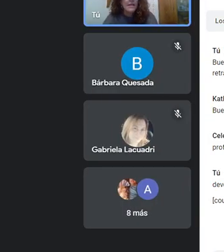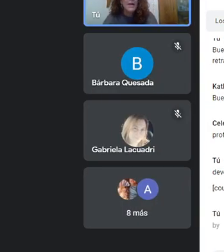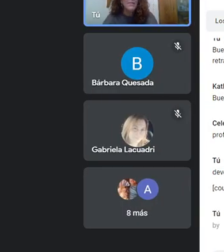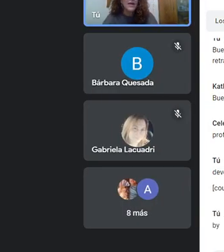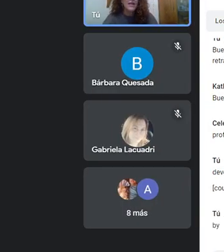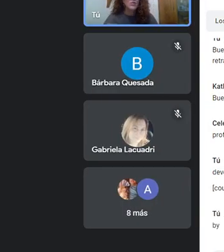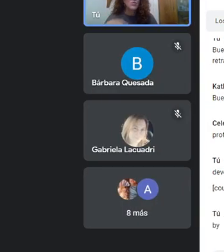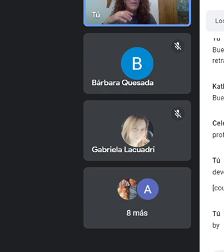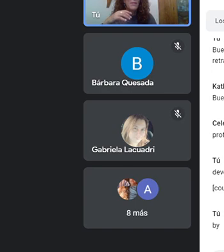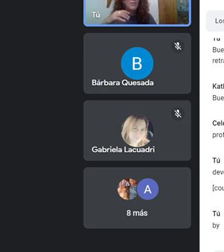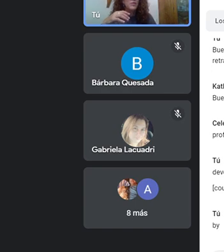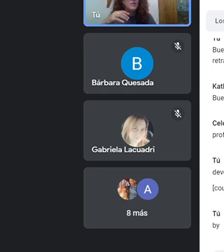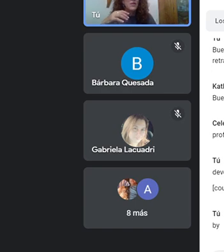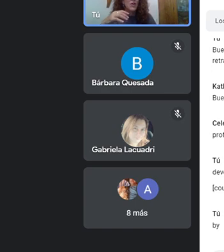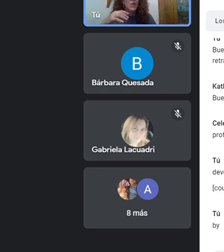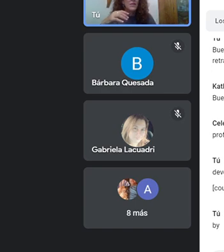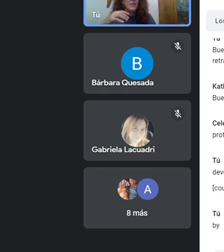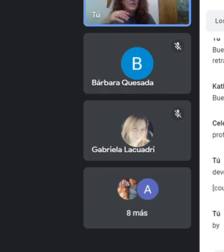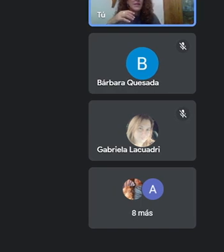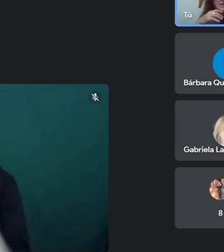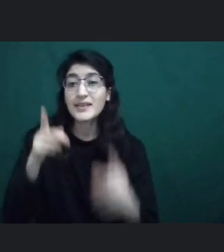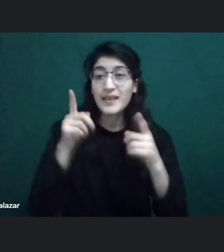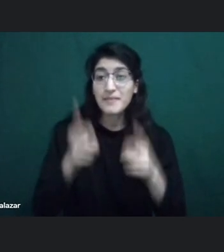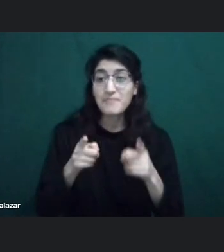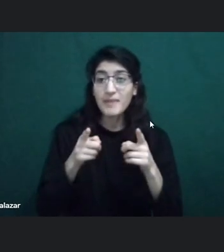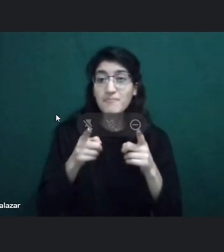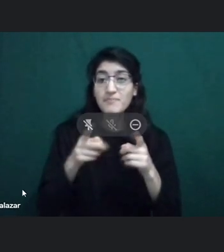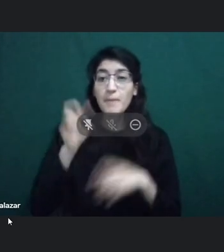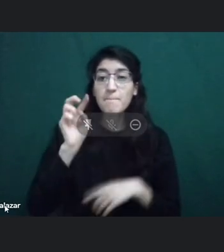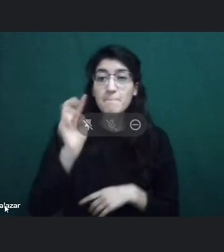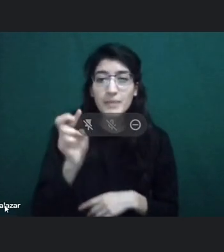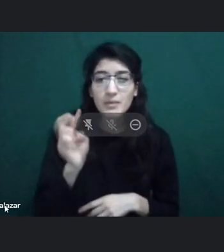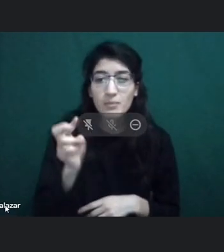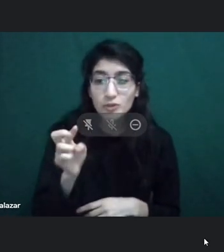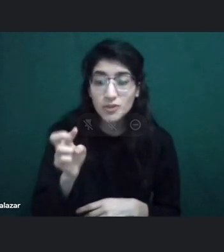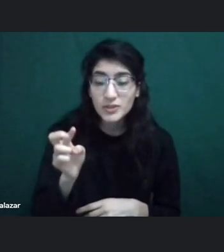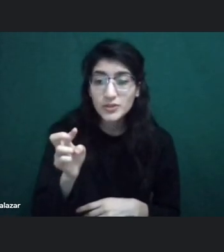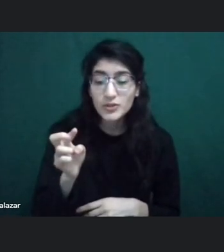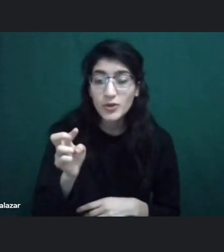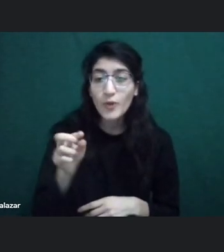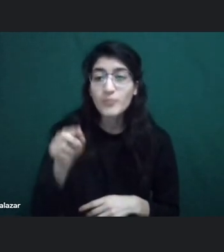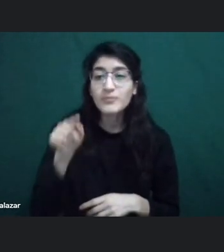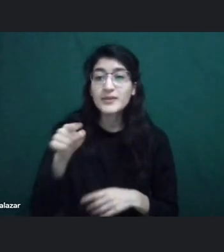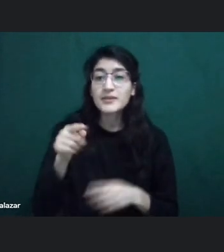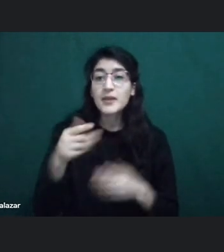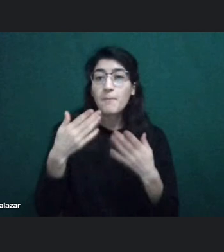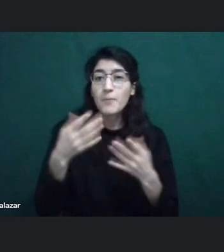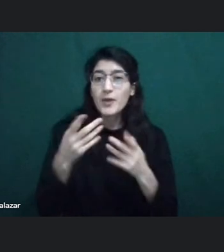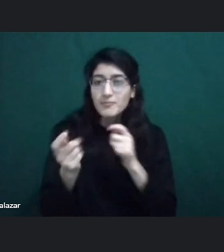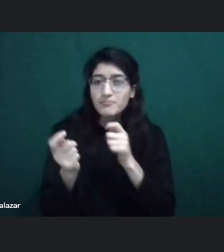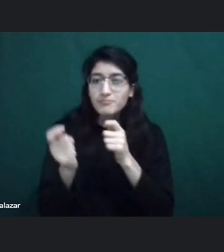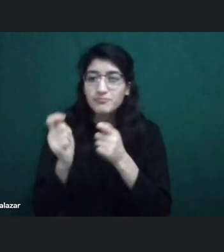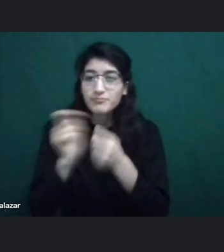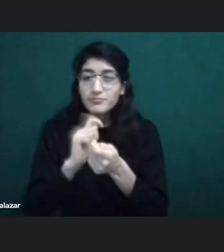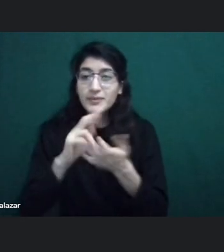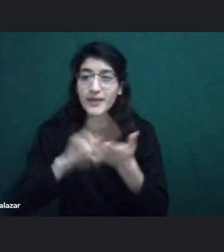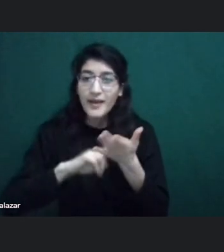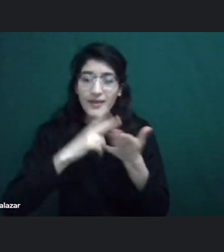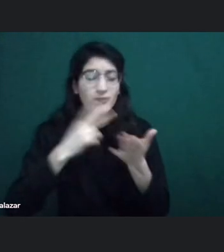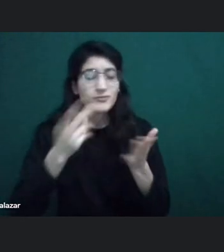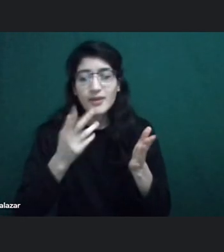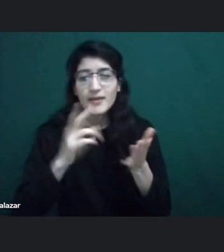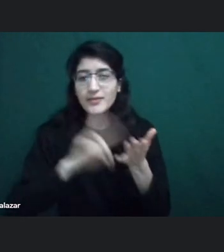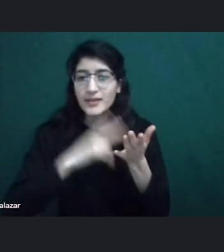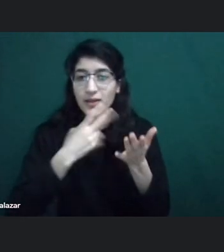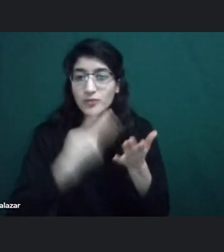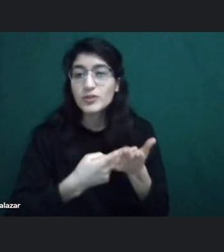también es una preposición, ¿sí? Que se puede traducir como por, ¿sí? O por